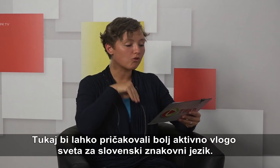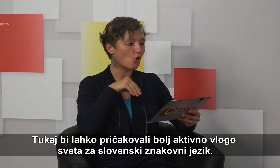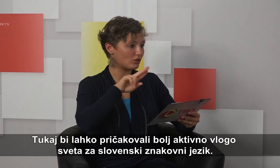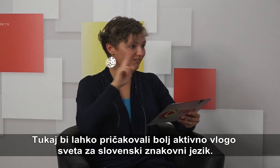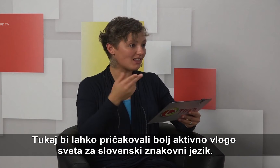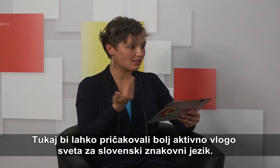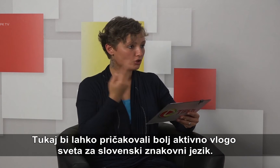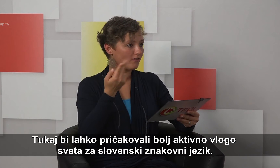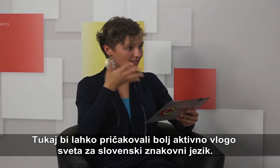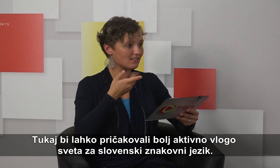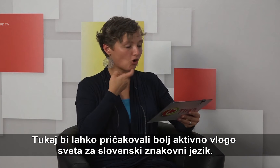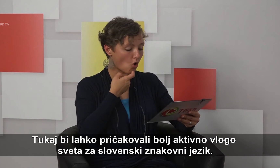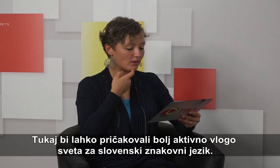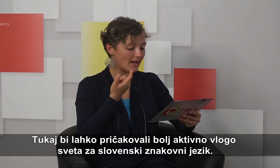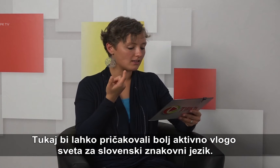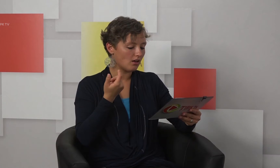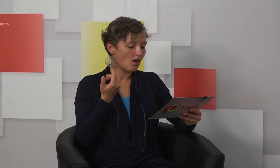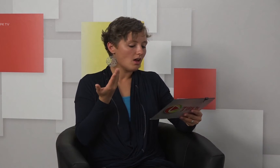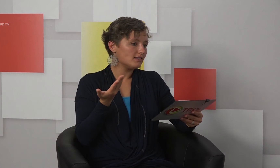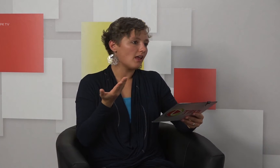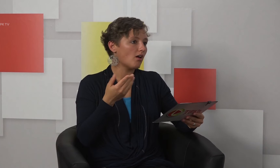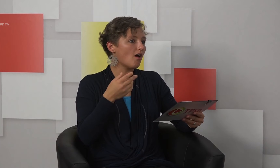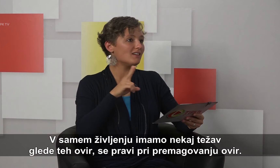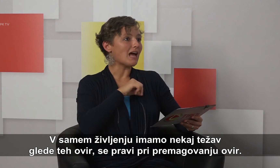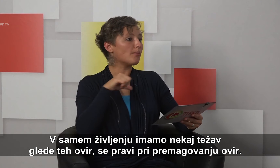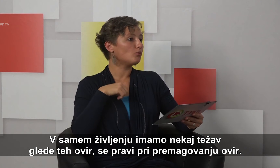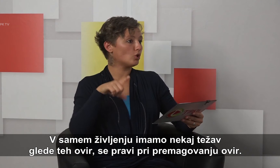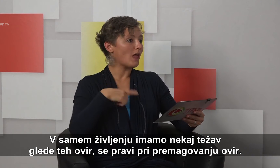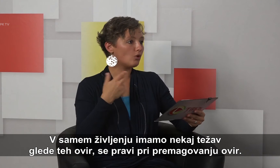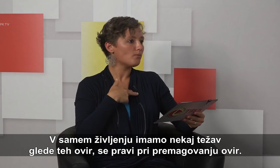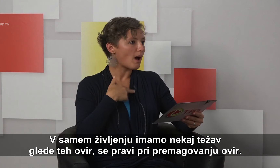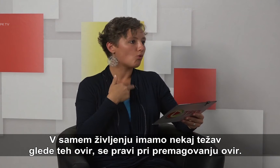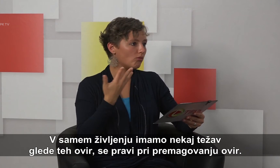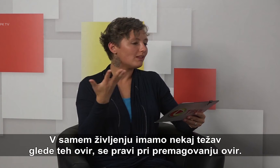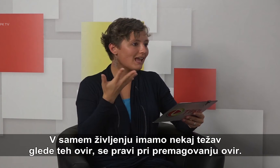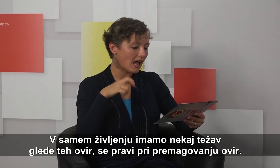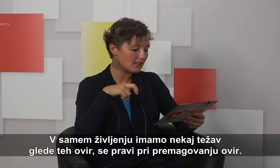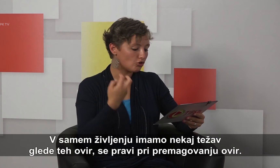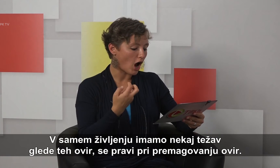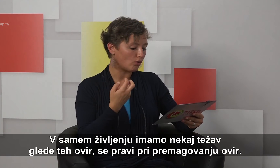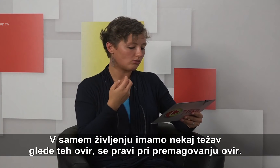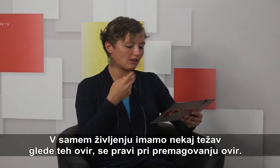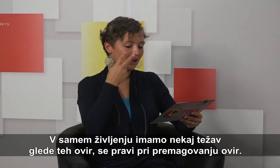vlogo sveta se slovenske znakovne jezike. V samem življenju imamo nekaj težav glede